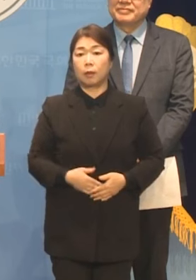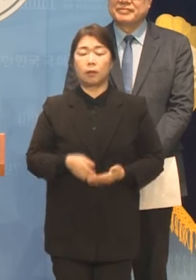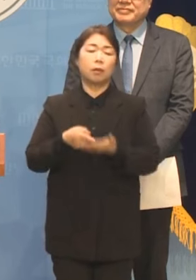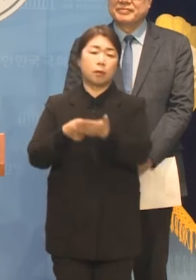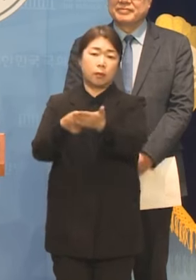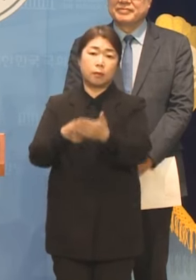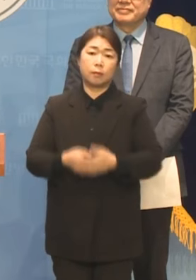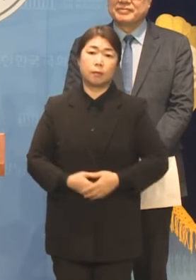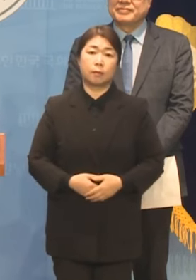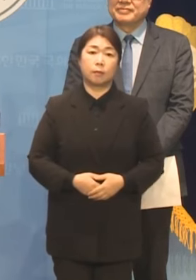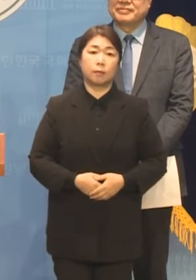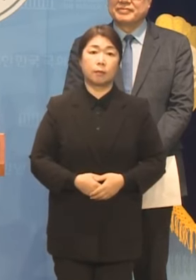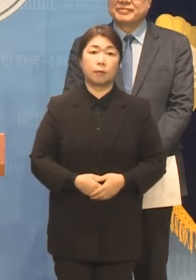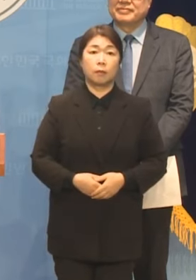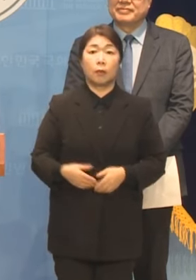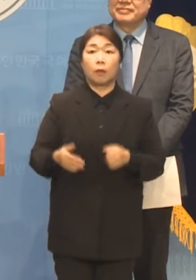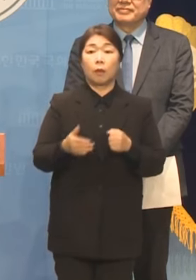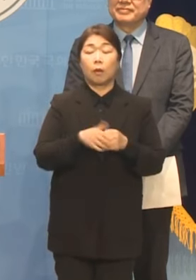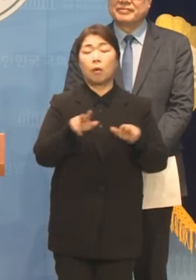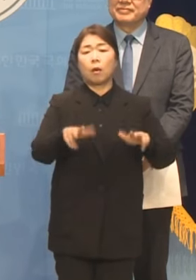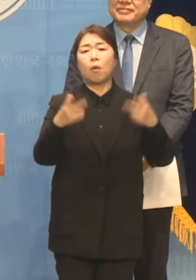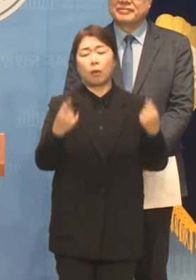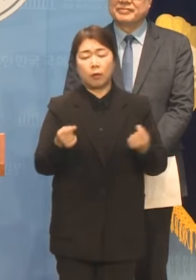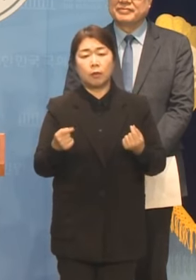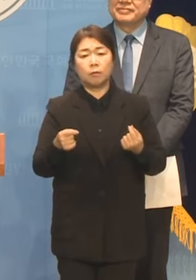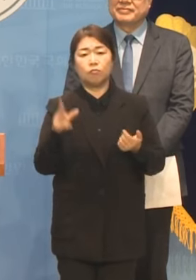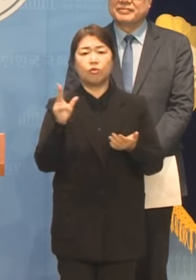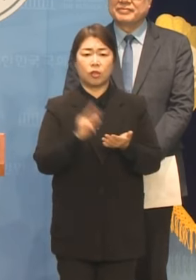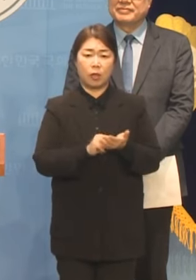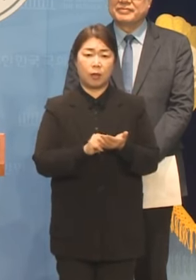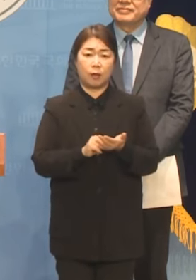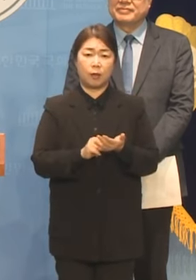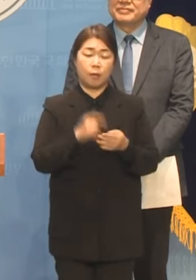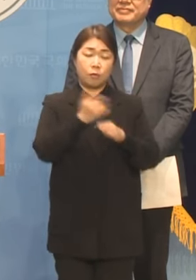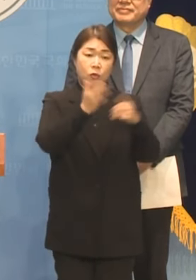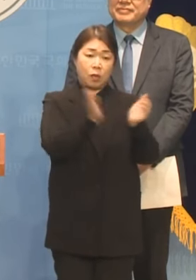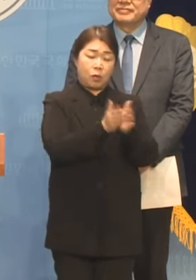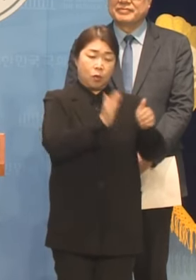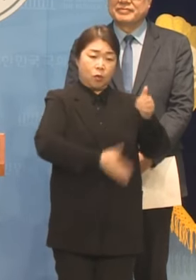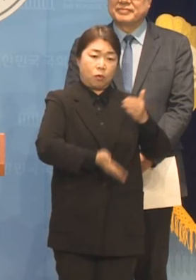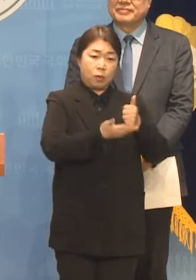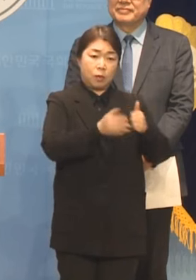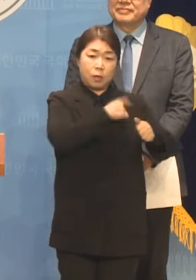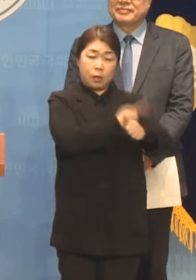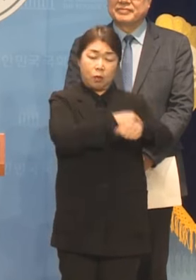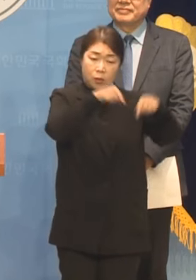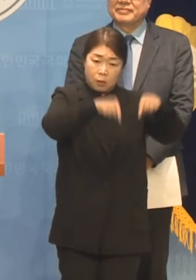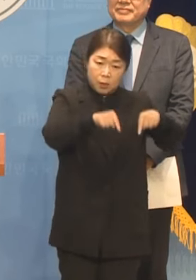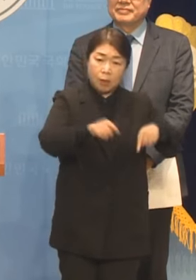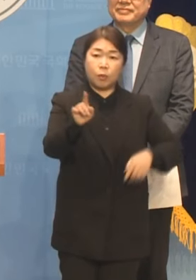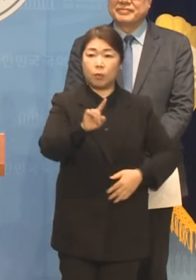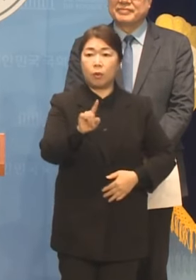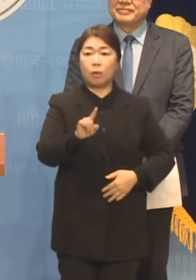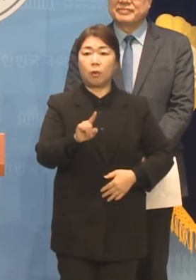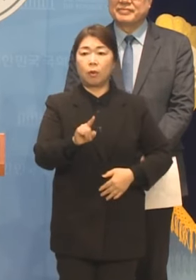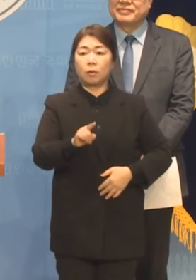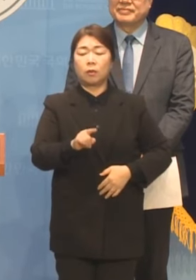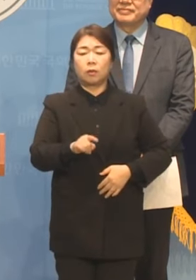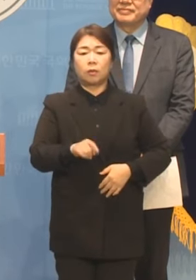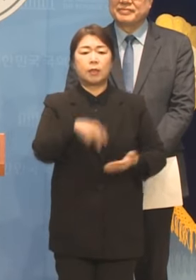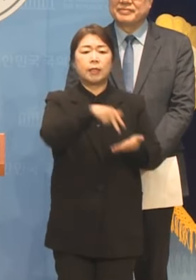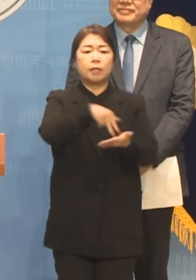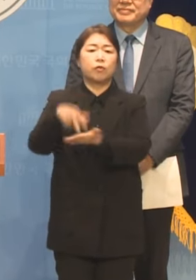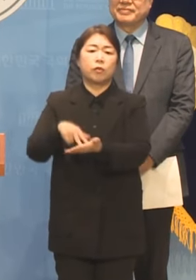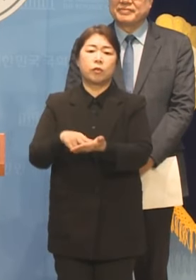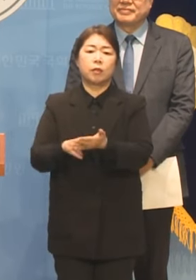했습니다 따라서 이러한 민주당의 공천 자격 심사는 한마디로 오락가락 잣대이다